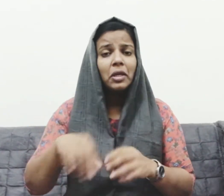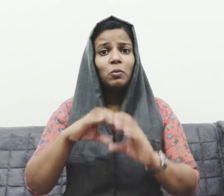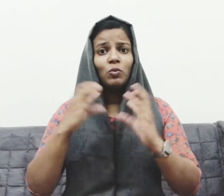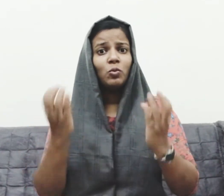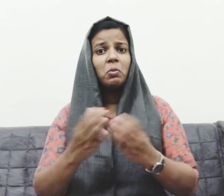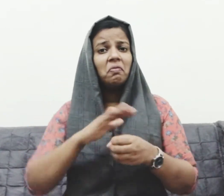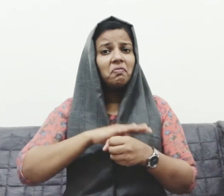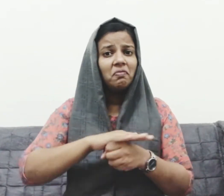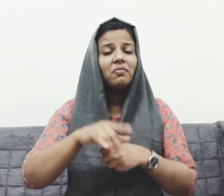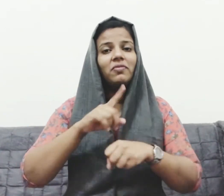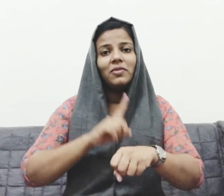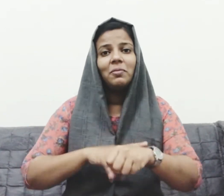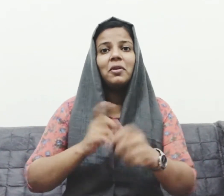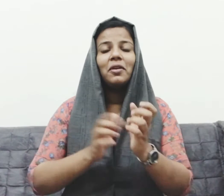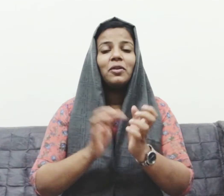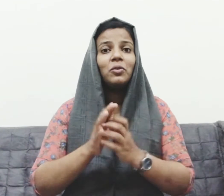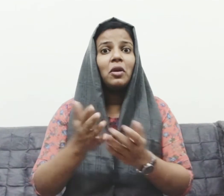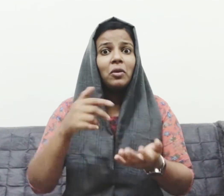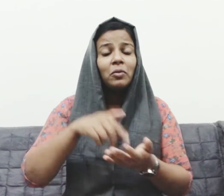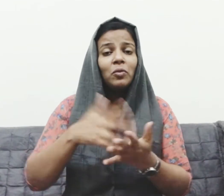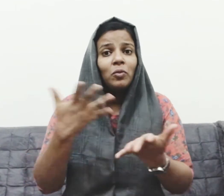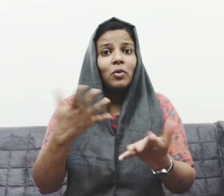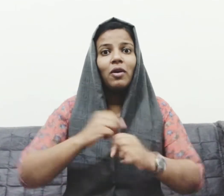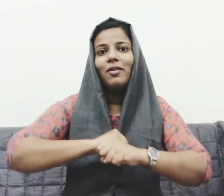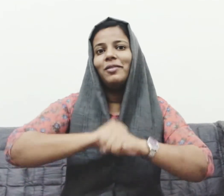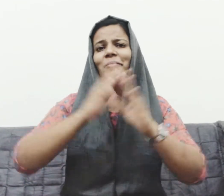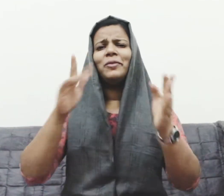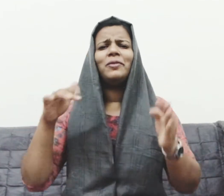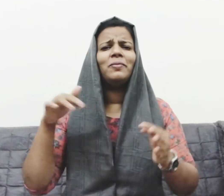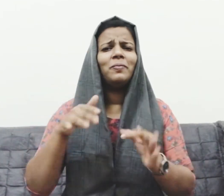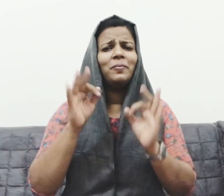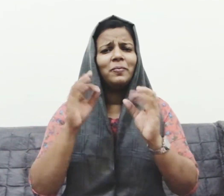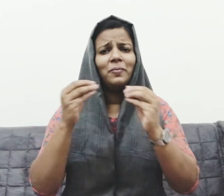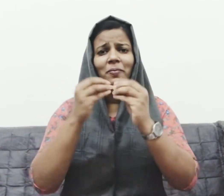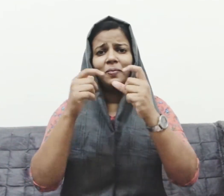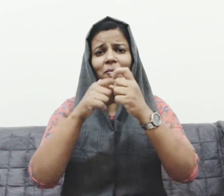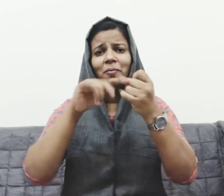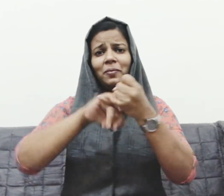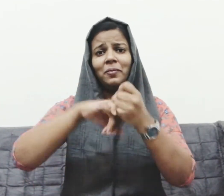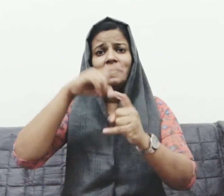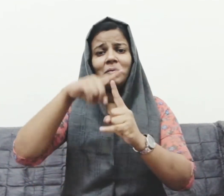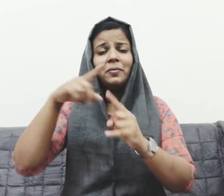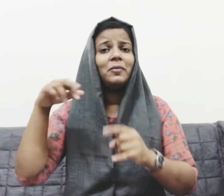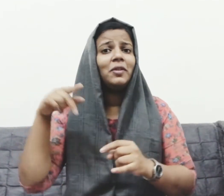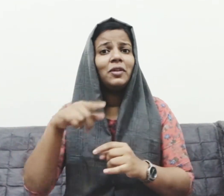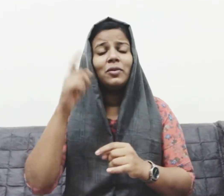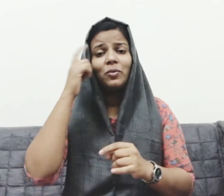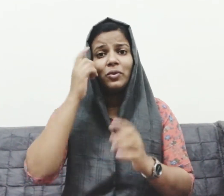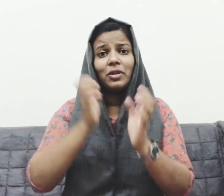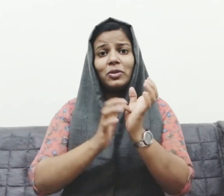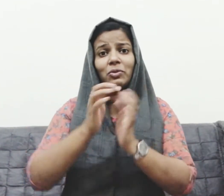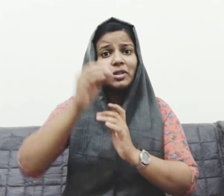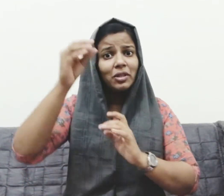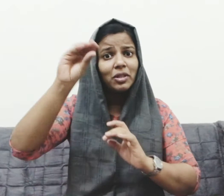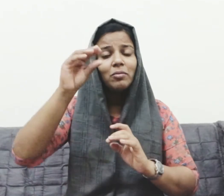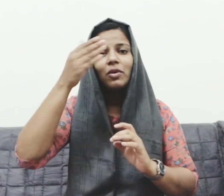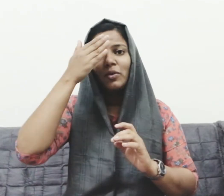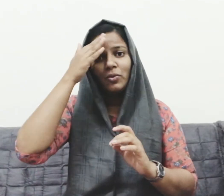നിൽക്കുമ്പോൾ അതിൻ്റെ നടുവിലൂടെ കർത്താവ് നമ്മൾ എത്ര അത്ഭുതകരമായി, ശ്രേഷ്ഠകരമായി ആമേൻ പരിപാലിക്കുന്ന ആ വലിയ കൃപകളെ ഓർത്ത് നമുക്ക്